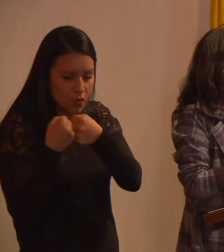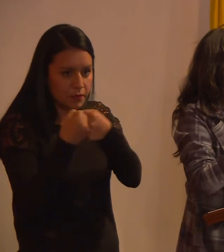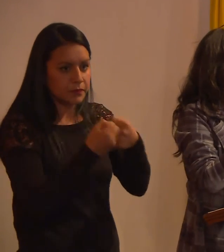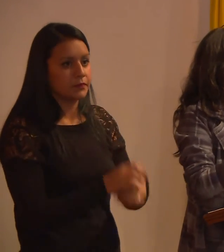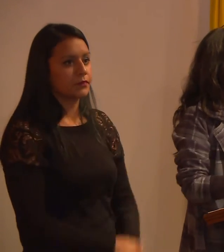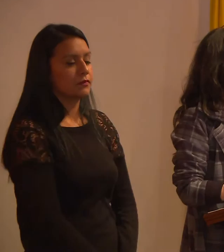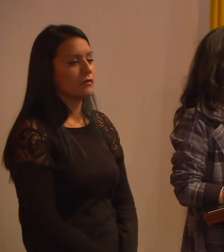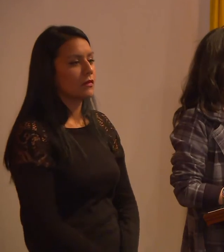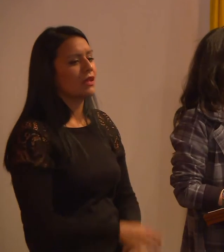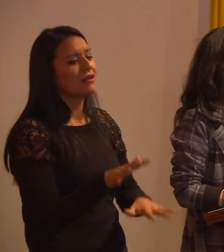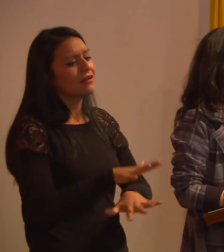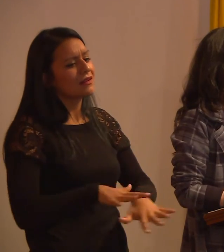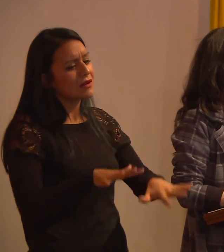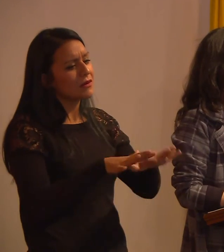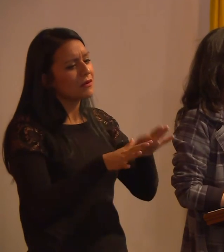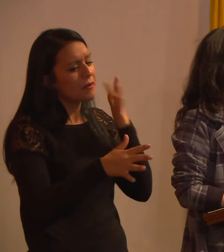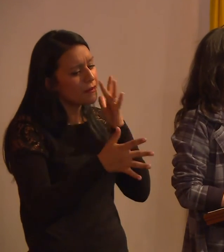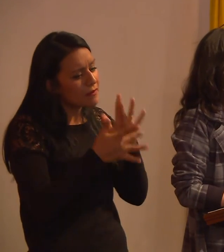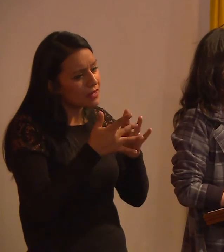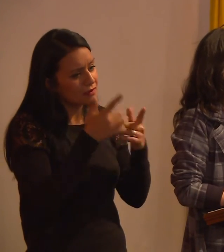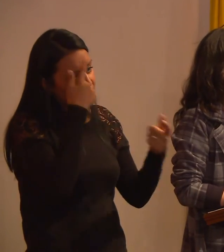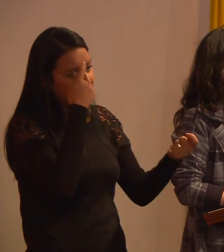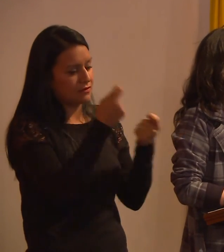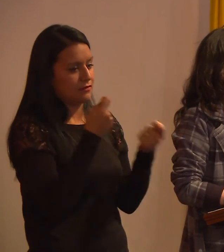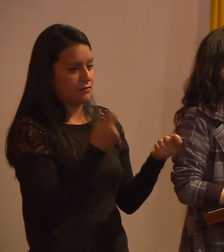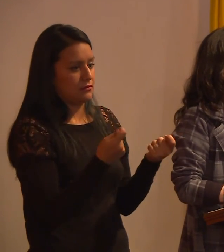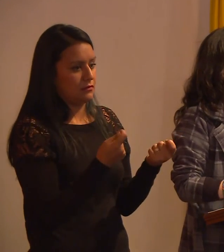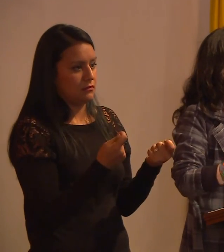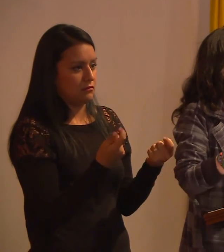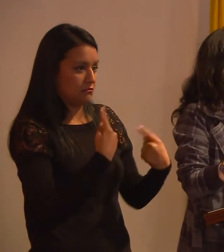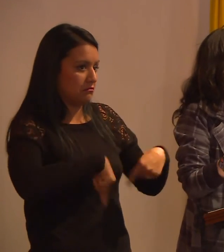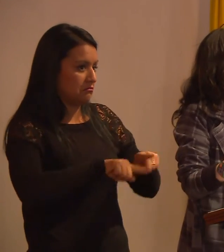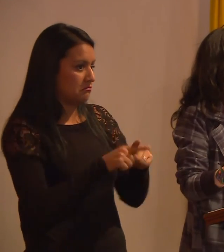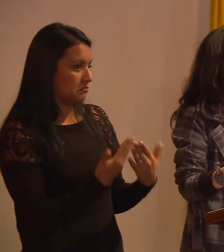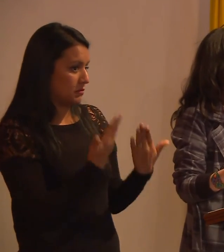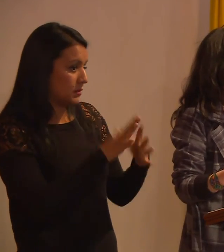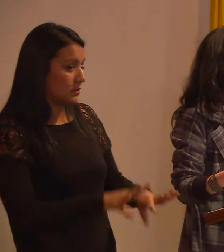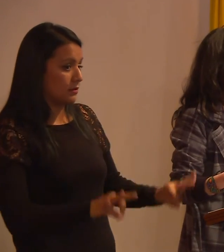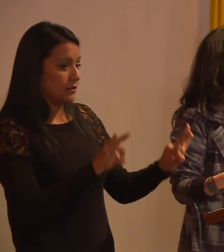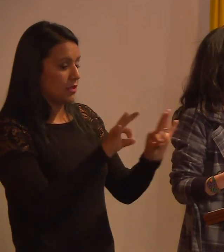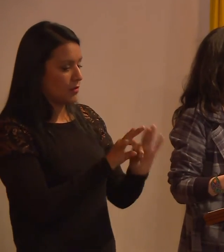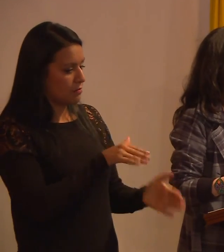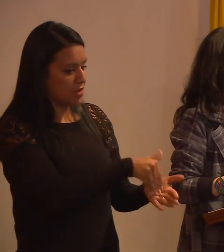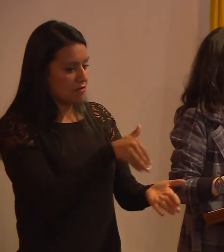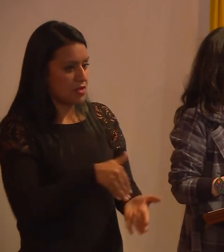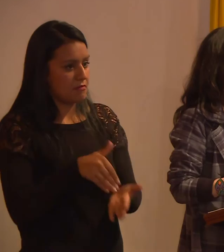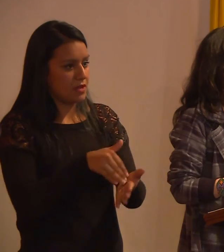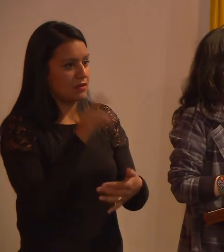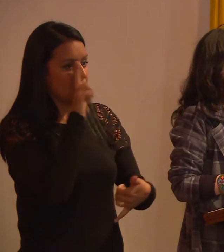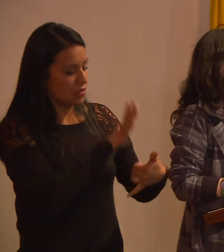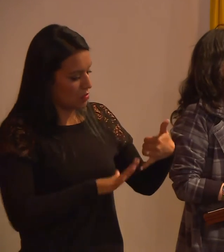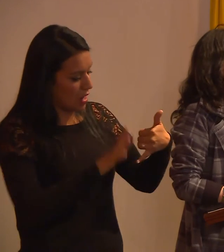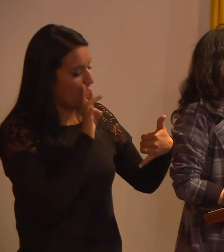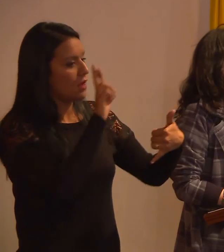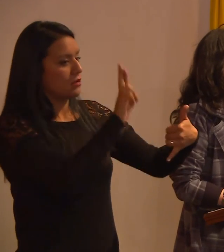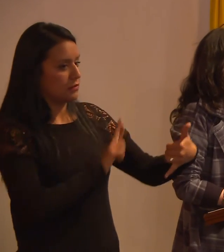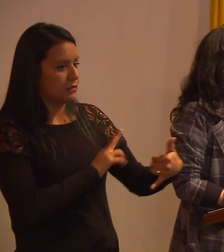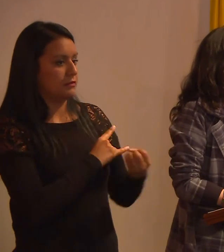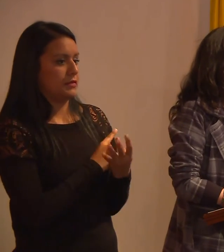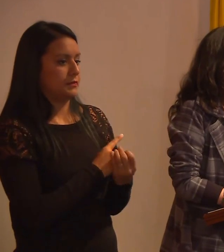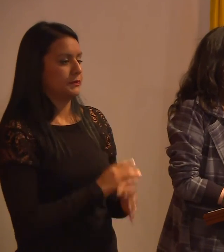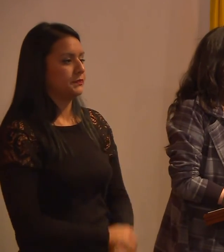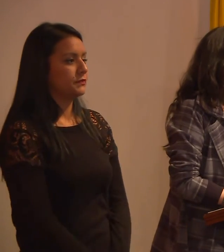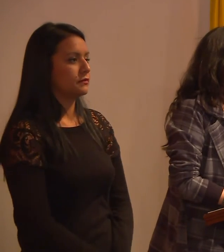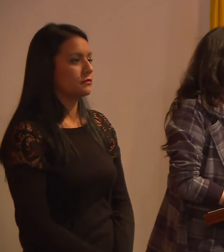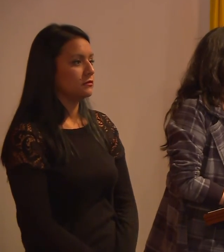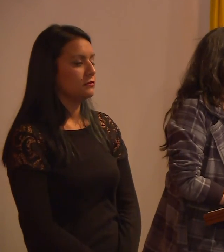en unos campos que son estratégicos y que a nosotros nos importa mucho posicionar a nivel nacional.